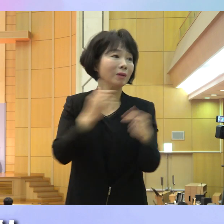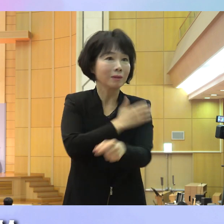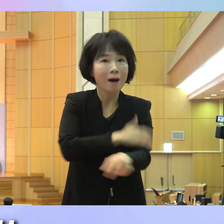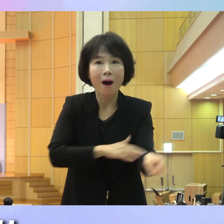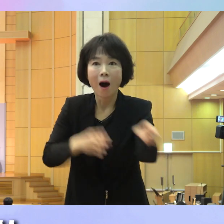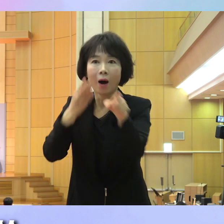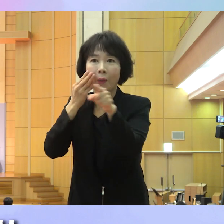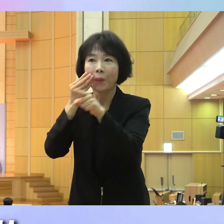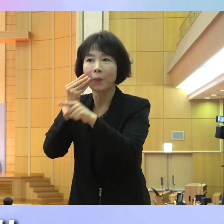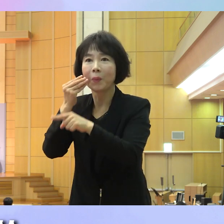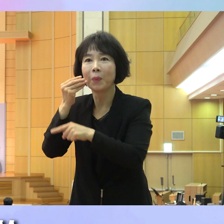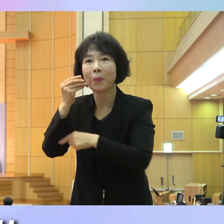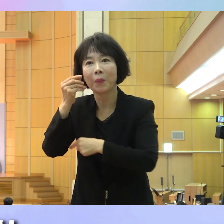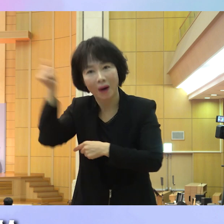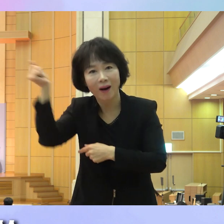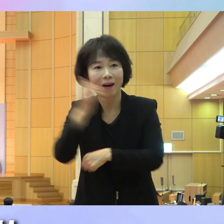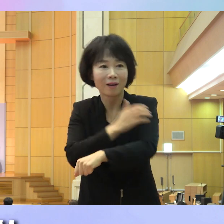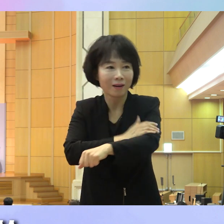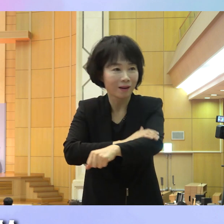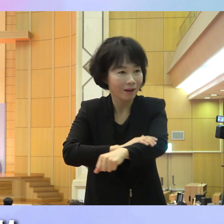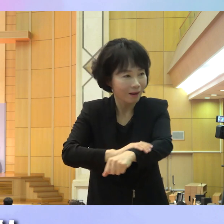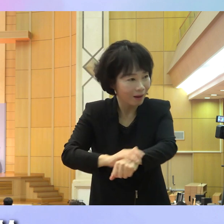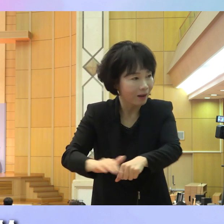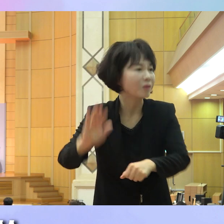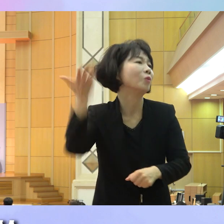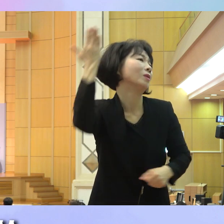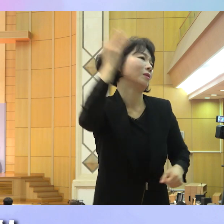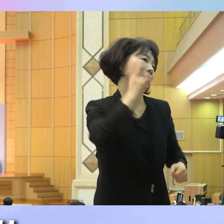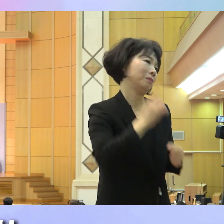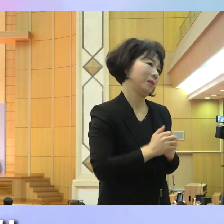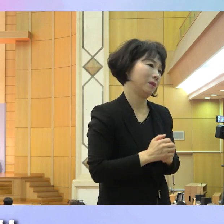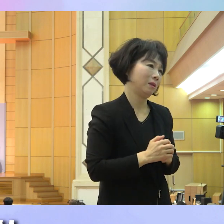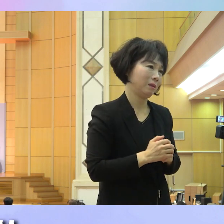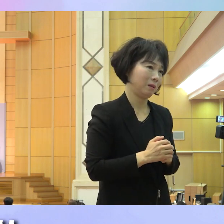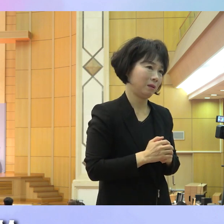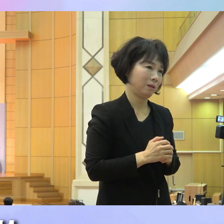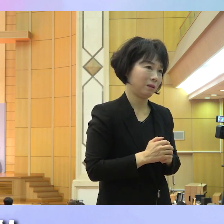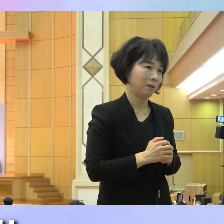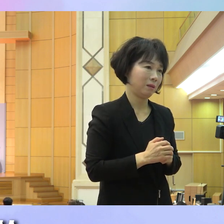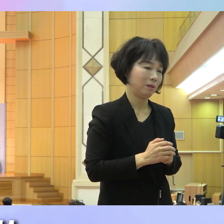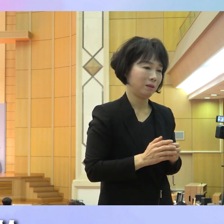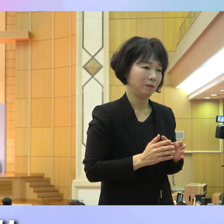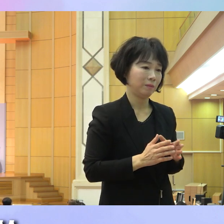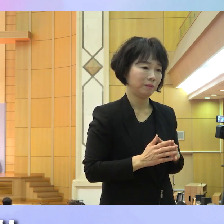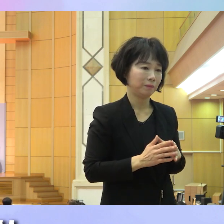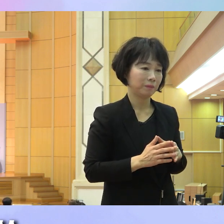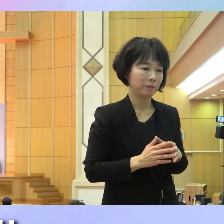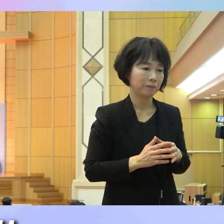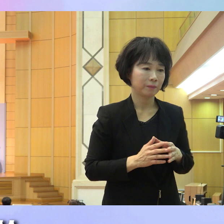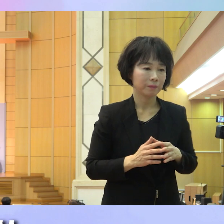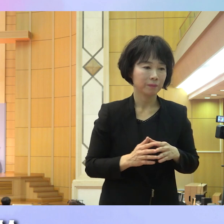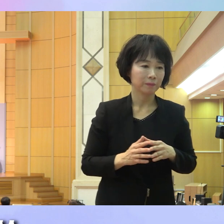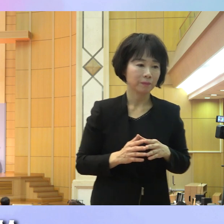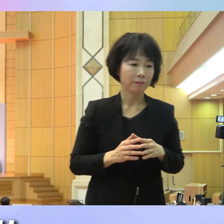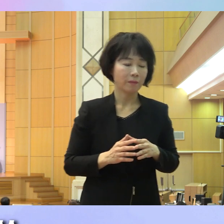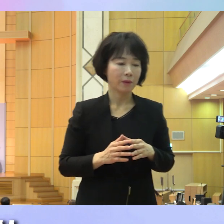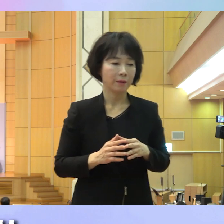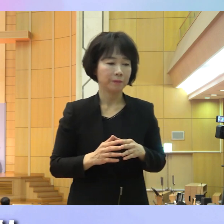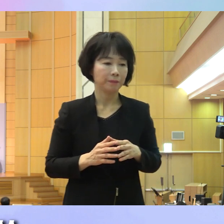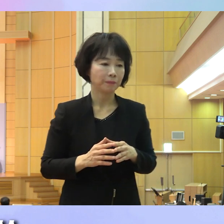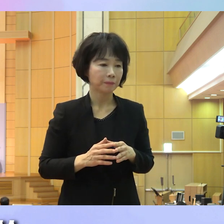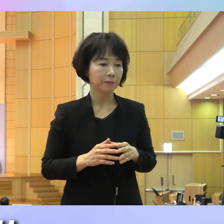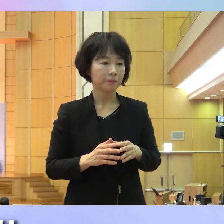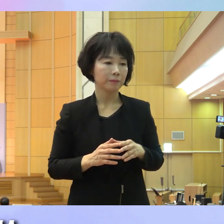만사가 형통하고 복되게 하시는 것이 하나님의 축복이요 예수님이 십자가에서 다